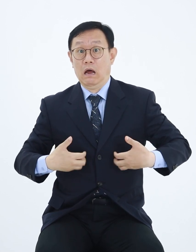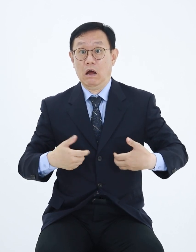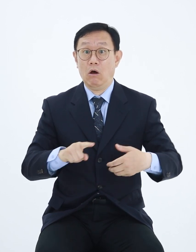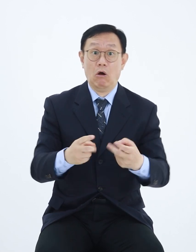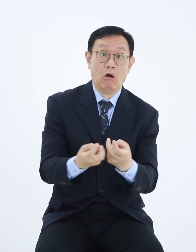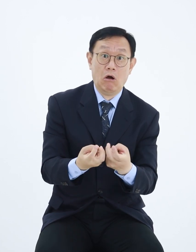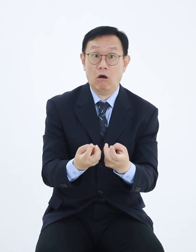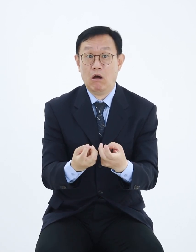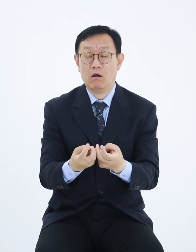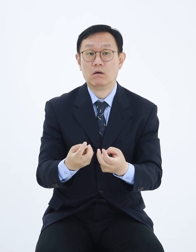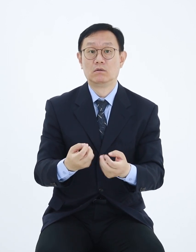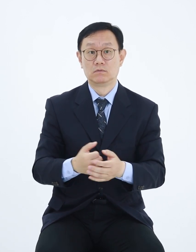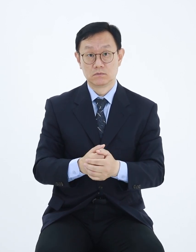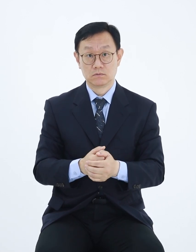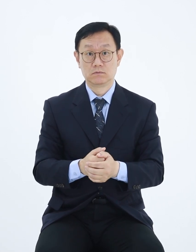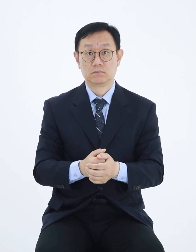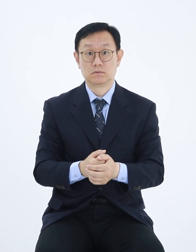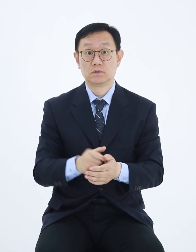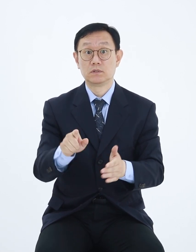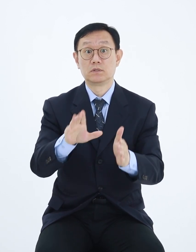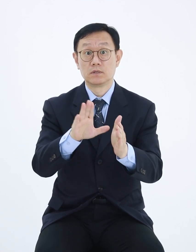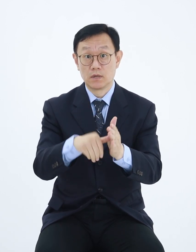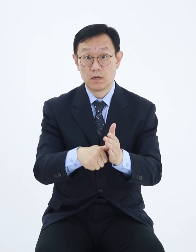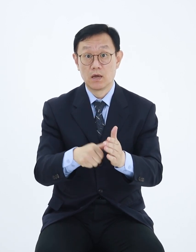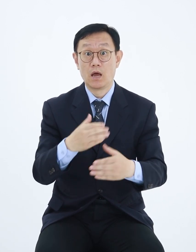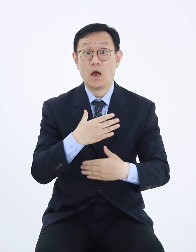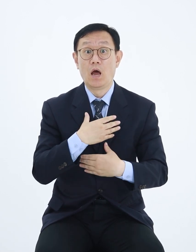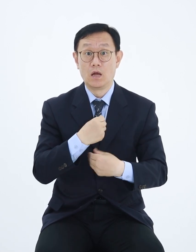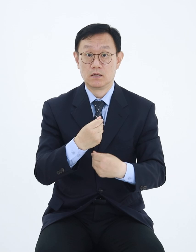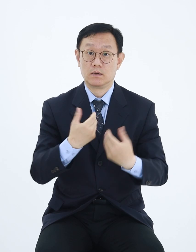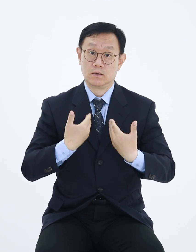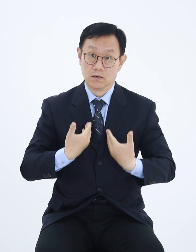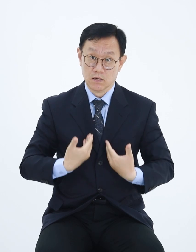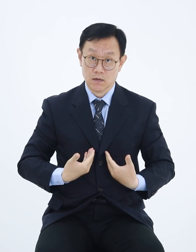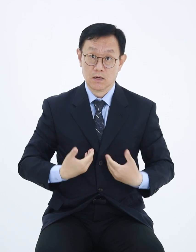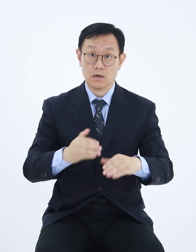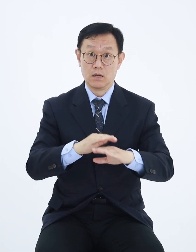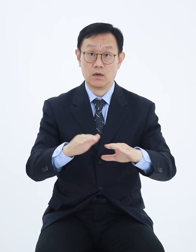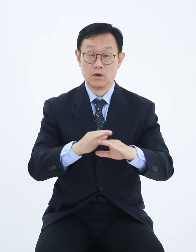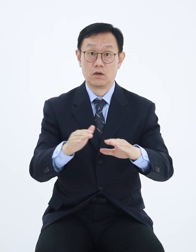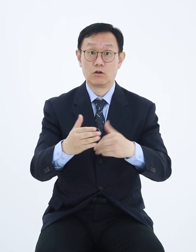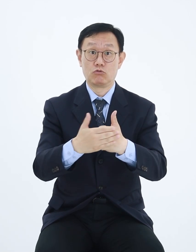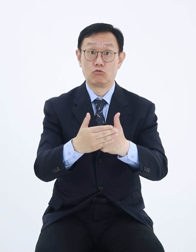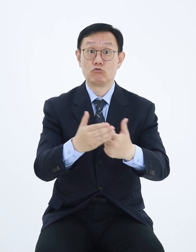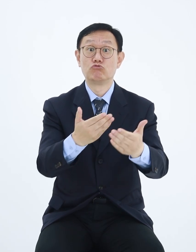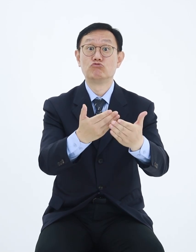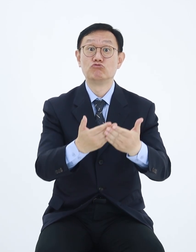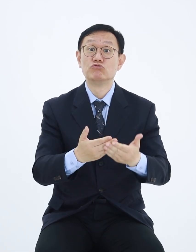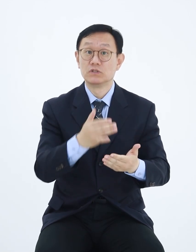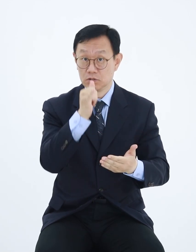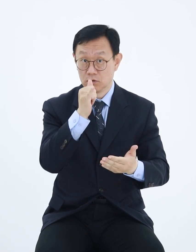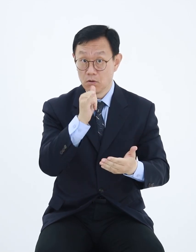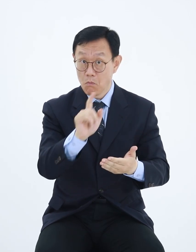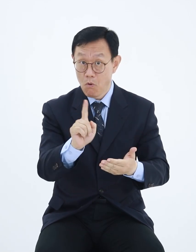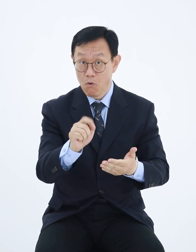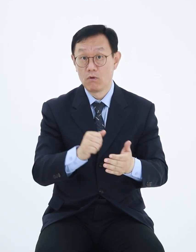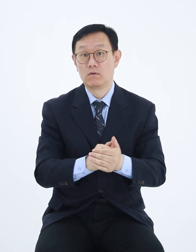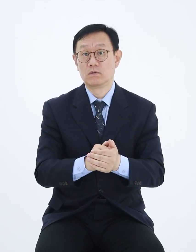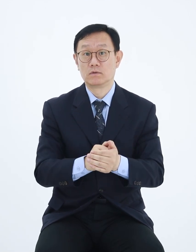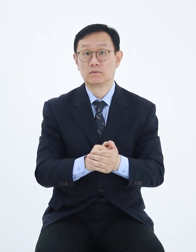몰랐습니다. 이때 S씨를 진정시키고 차분하게 대처할 수 있도록 도움을 준 것이 있었습니다. 바로